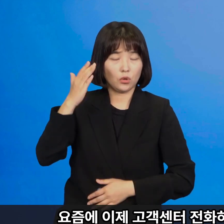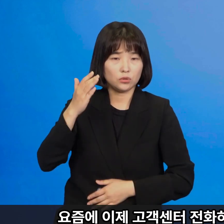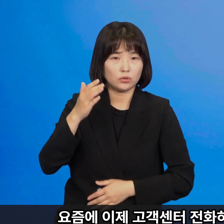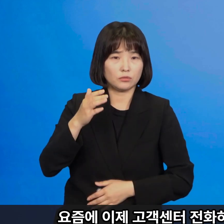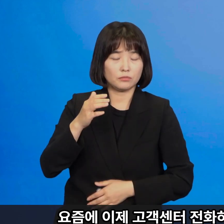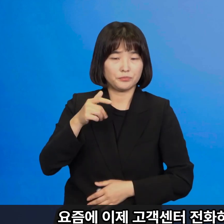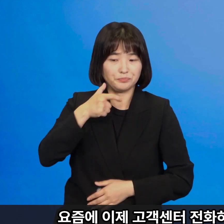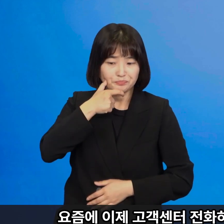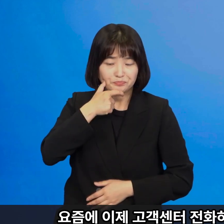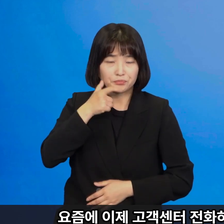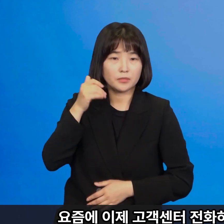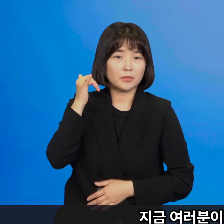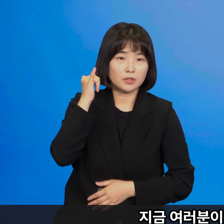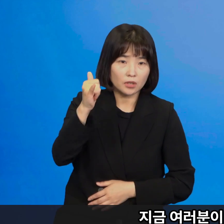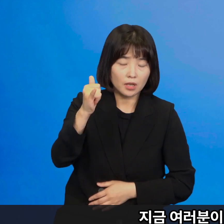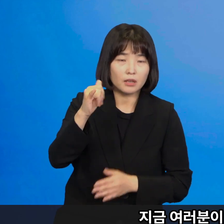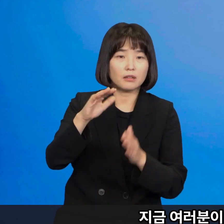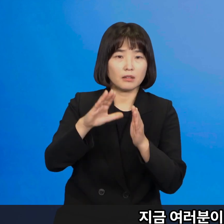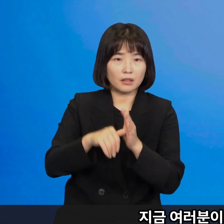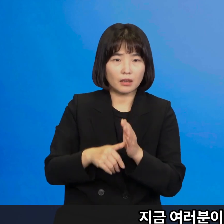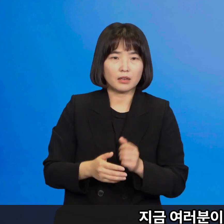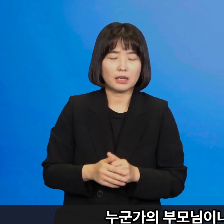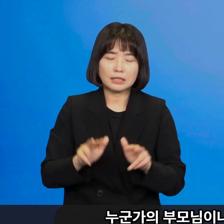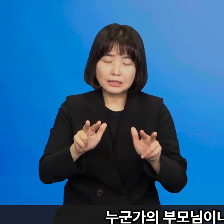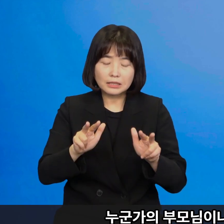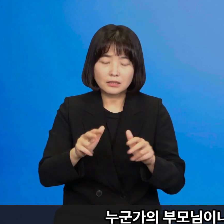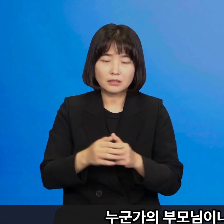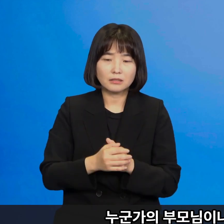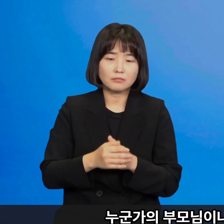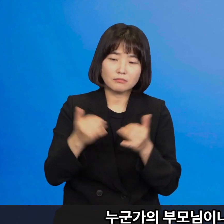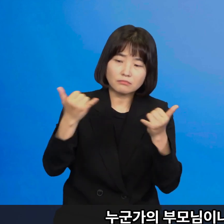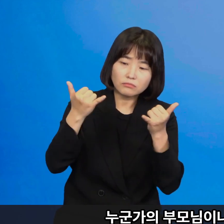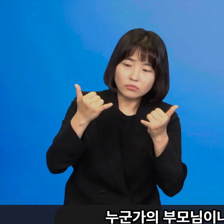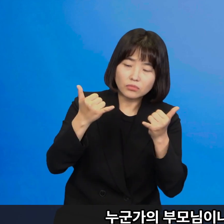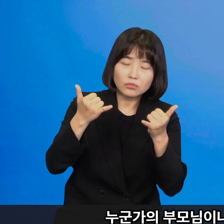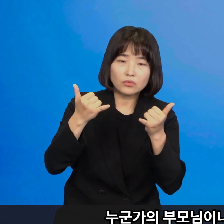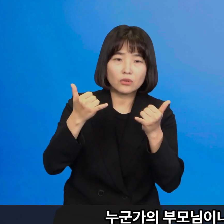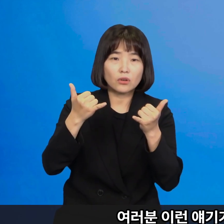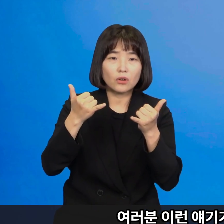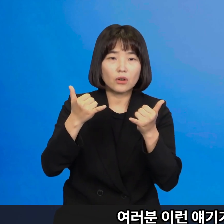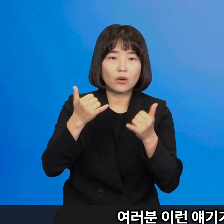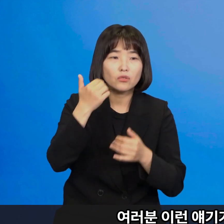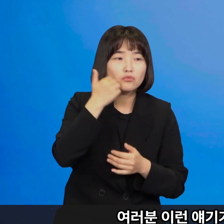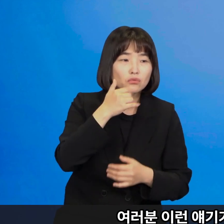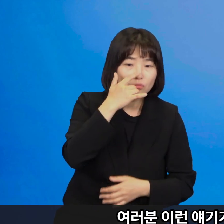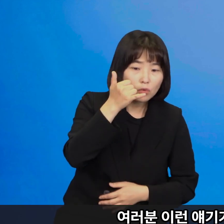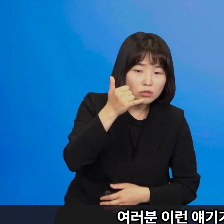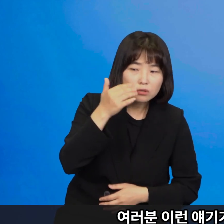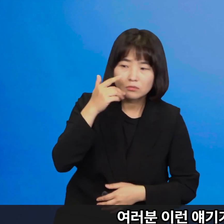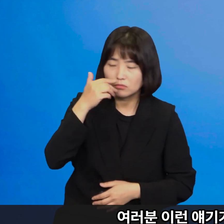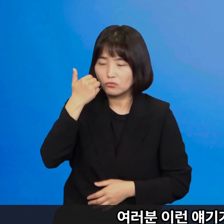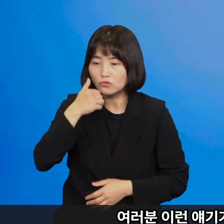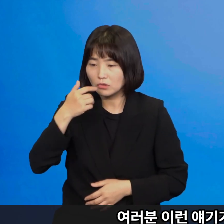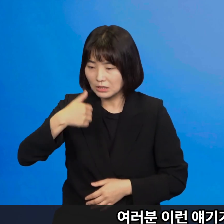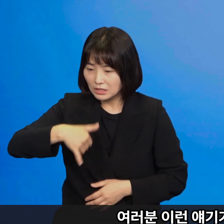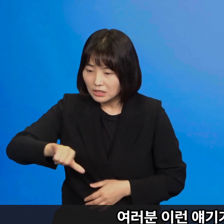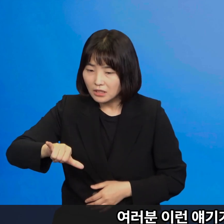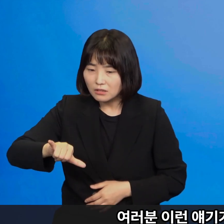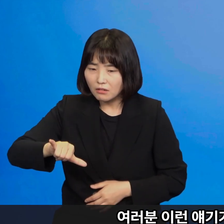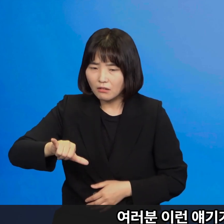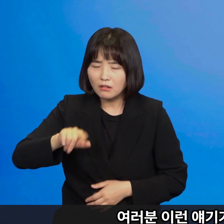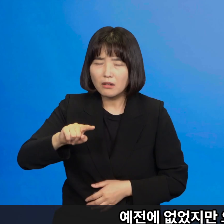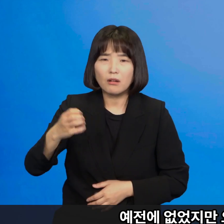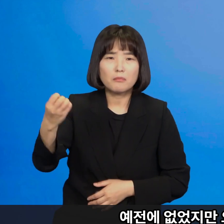나오는 메시지가 있어요. 지금 여러분이 응대하시는 분은 누군가의 부모님이나 누군가의 자녀이거나, 여러분 이런 얘기가 예전에는